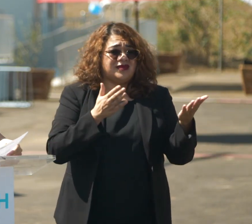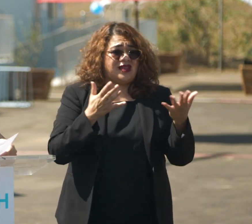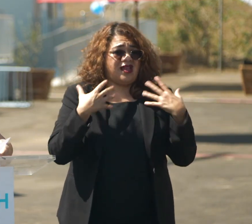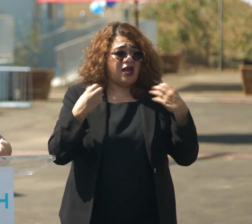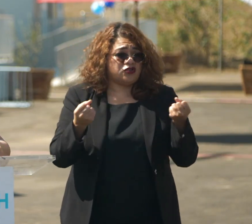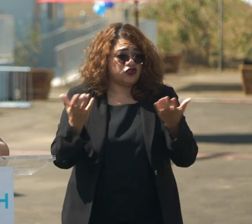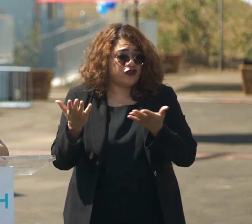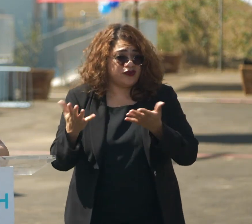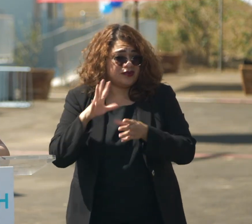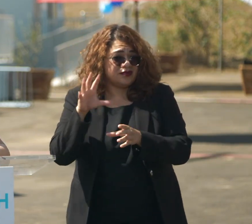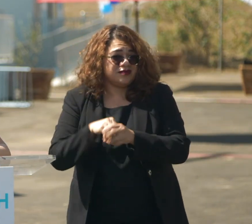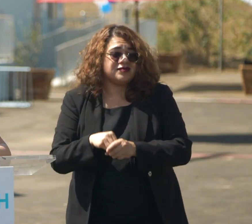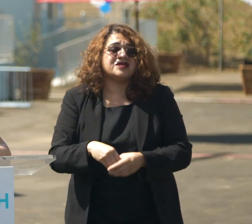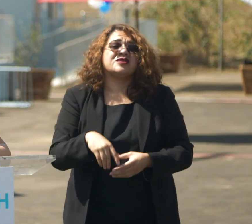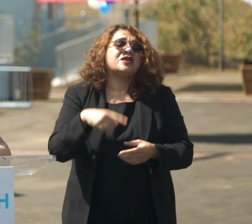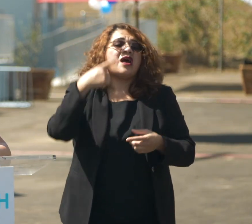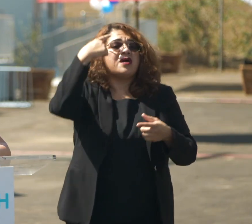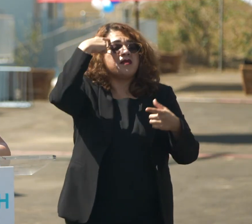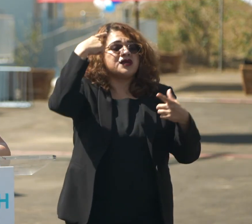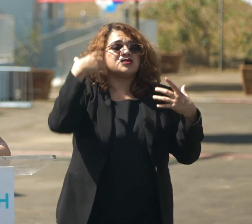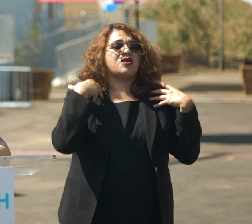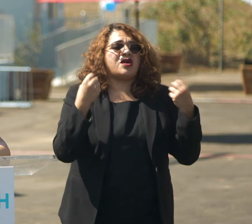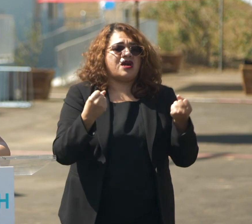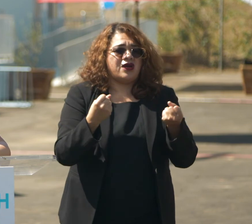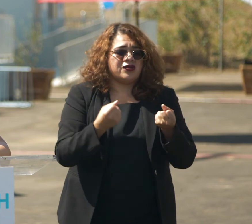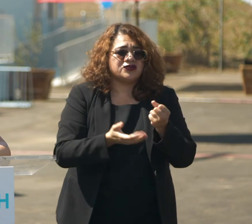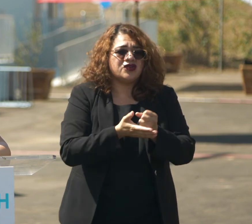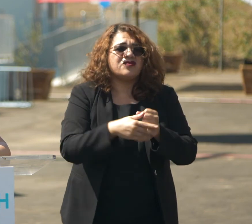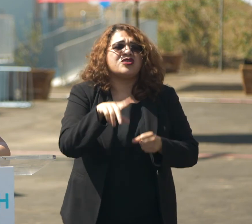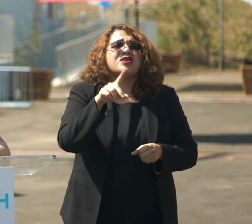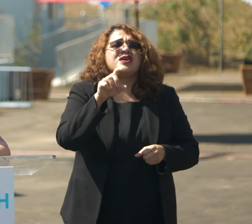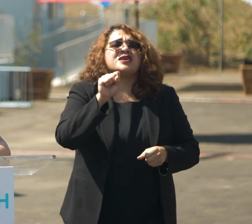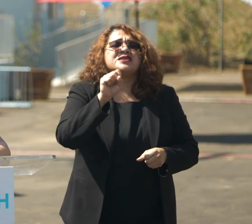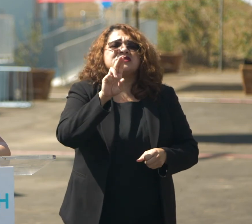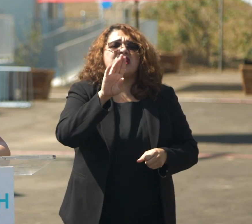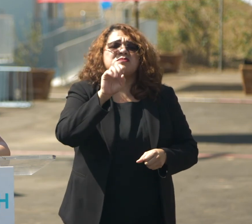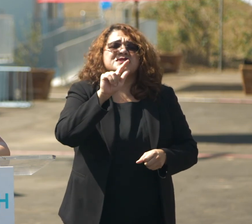salud, tratamiento de salud mental y abuso de sustancias,